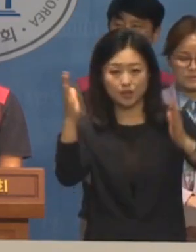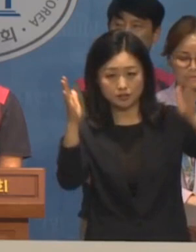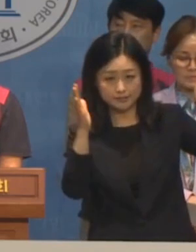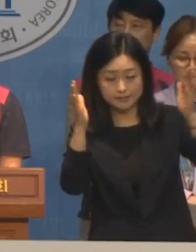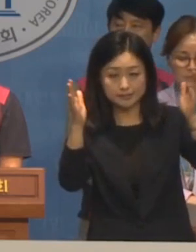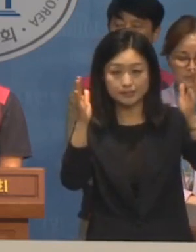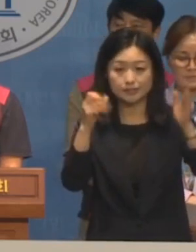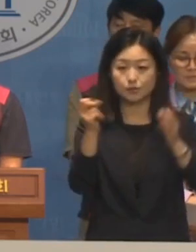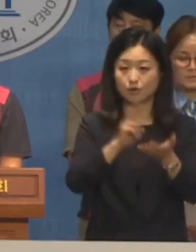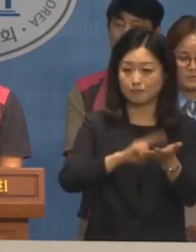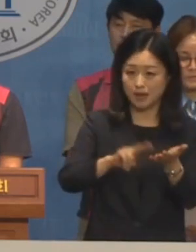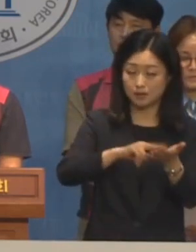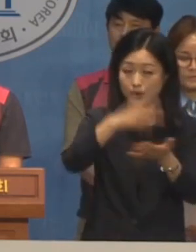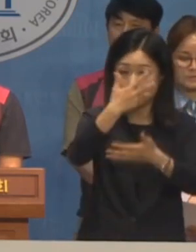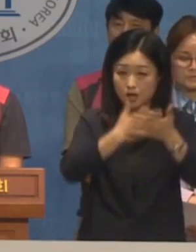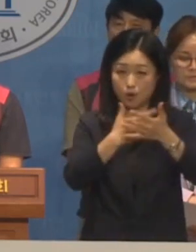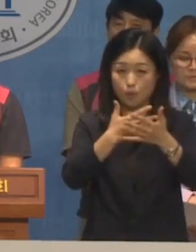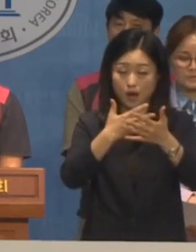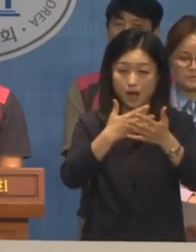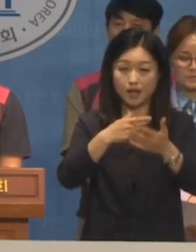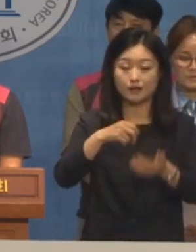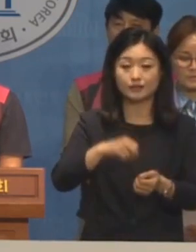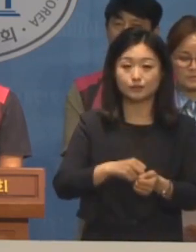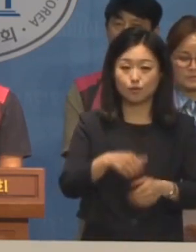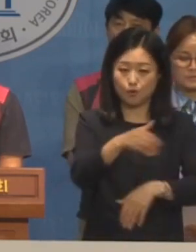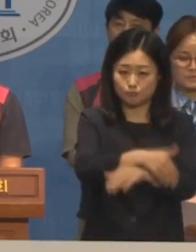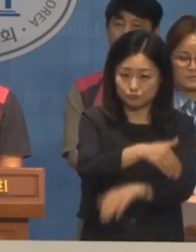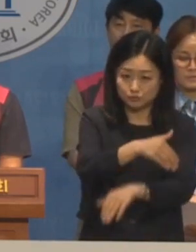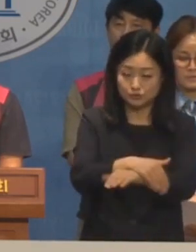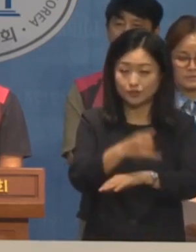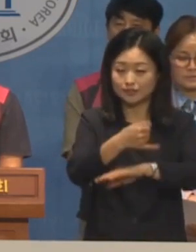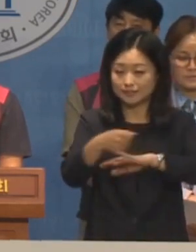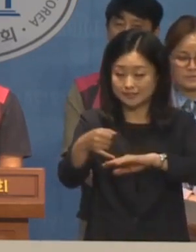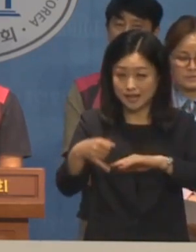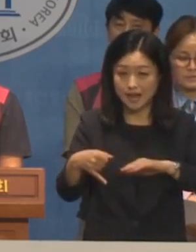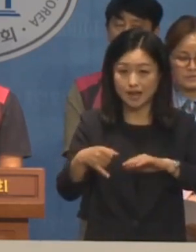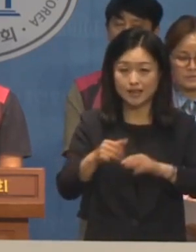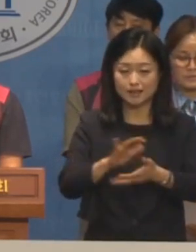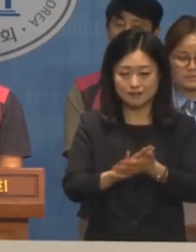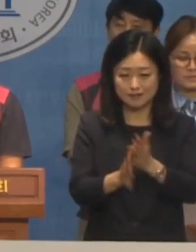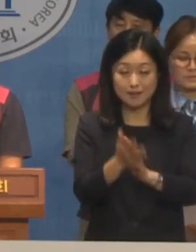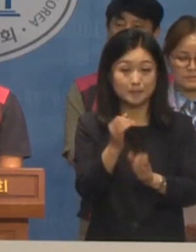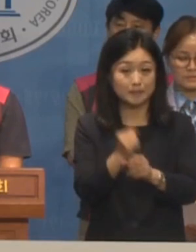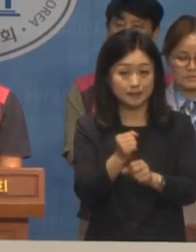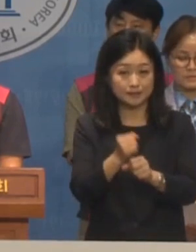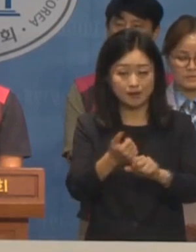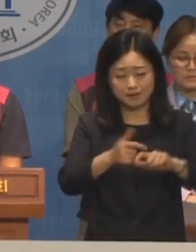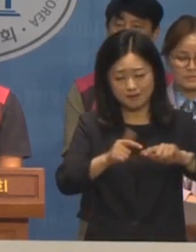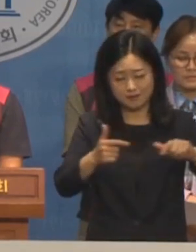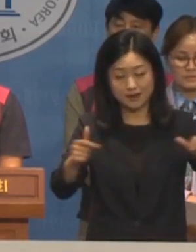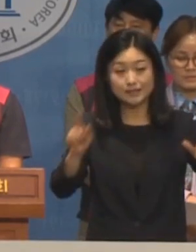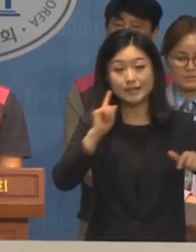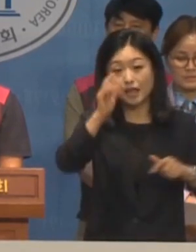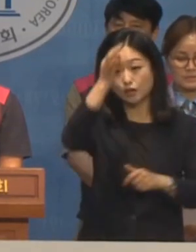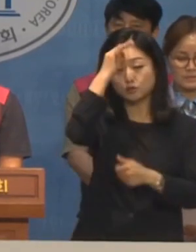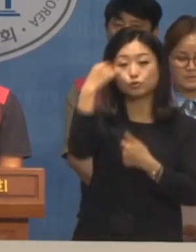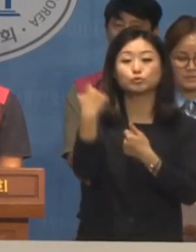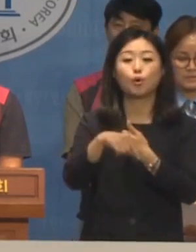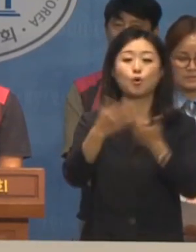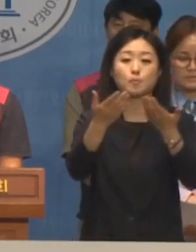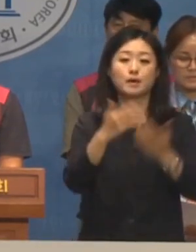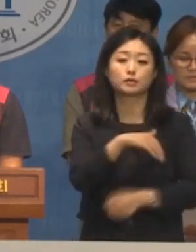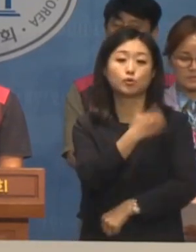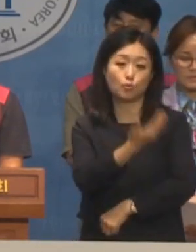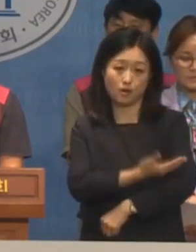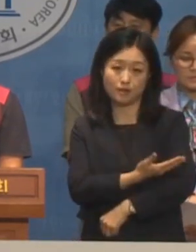애니메이션, 영화, 무용, 미술, 디자인, 공예 등 다양한 문화예술 교육을 받을 수 있는